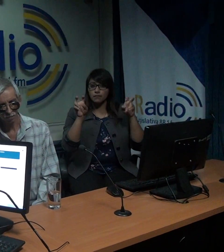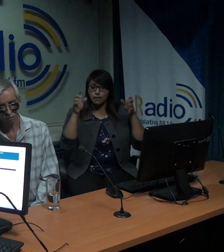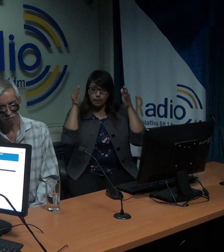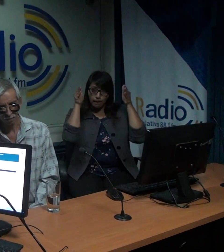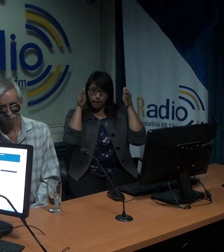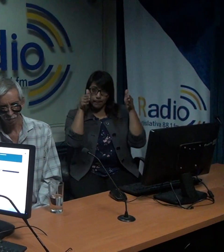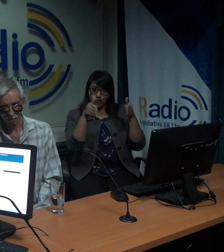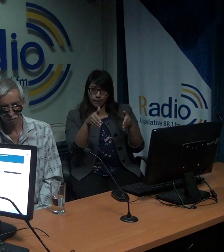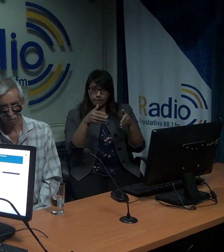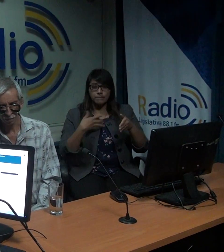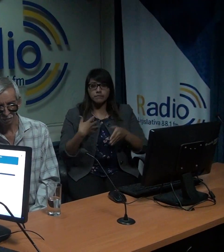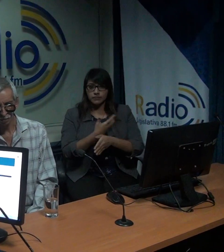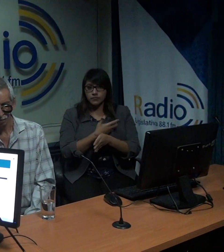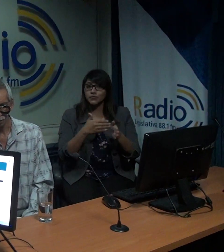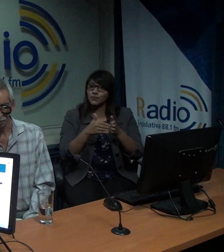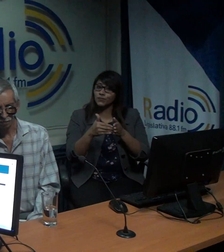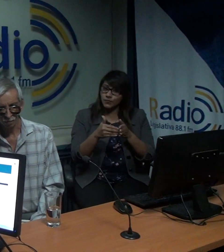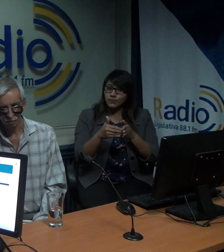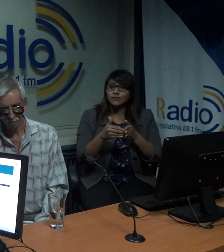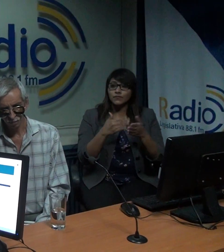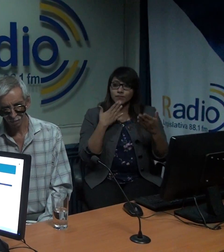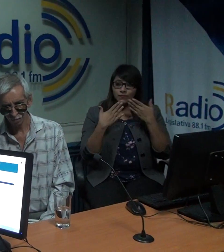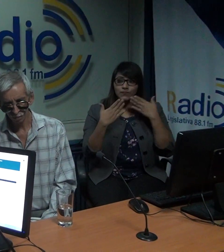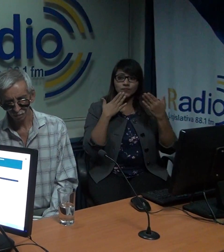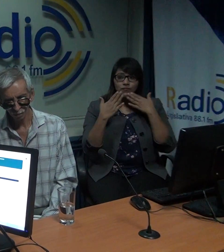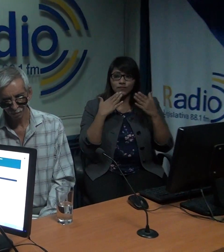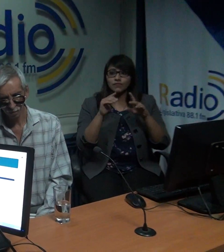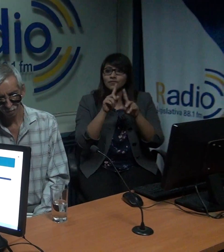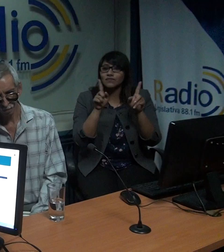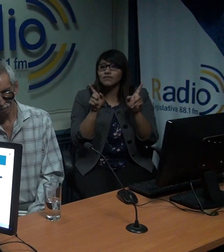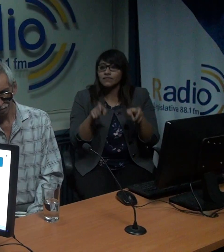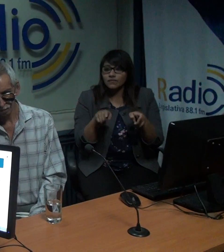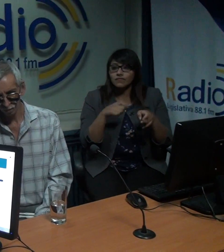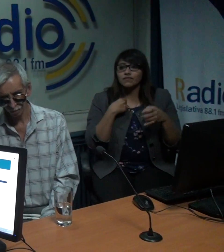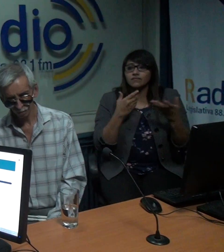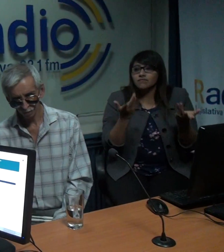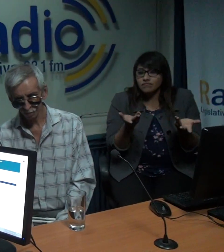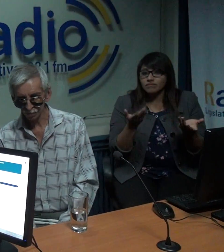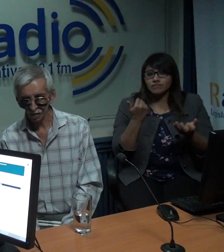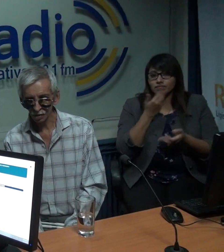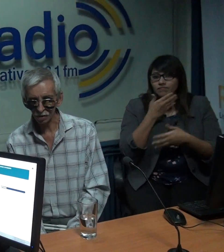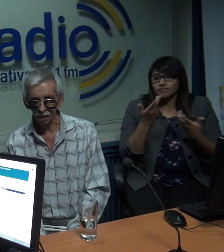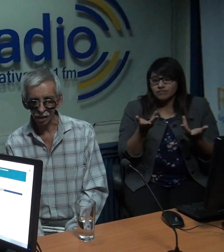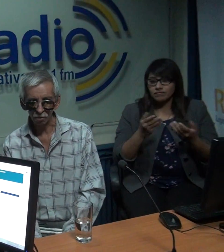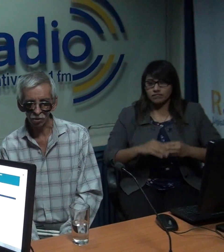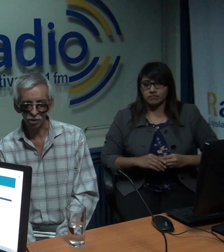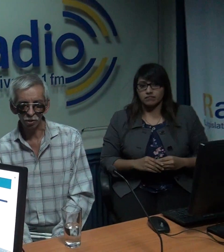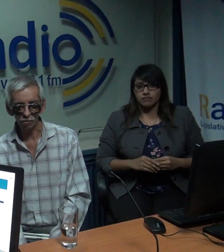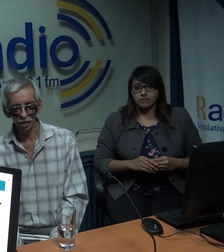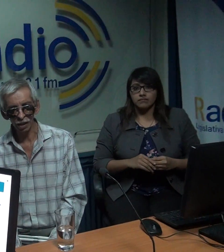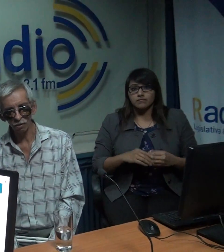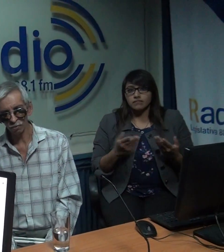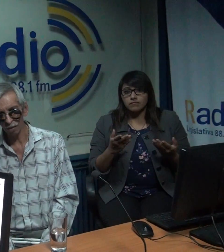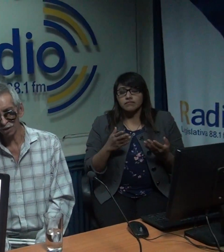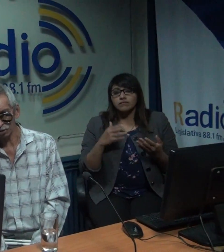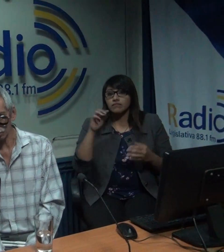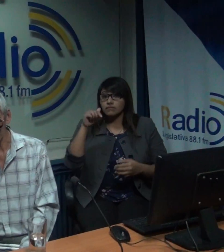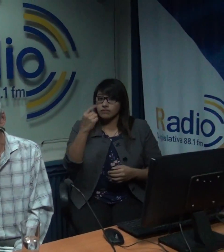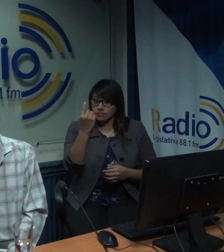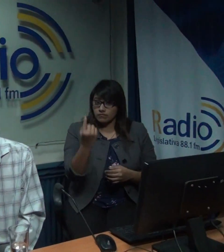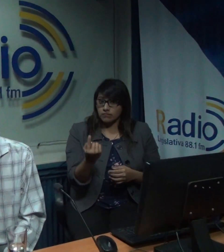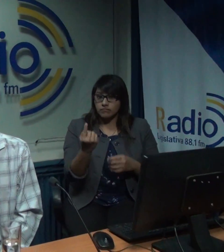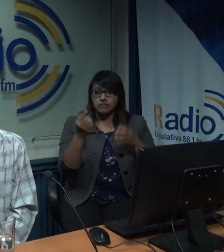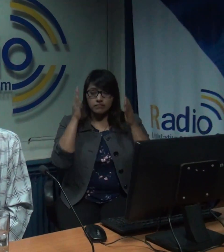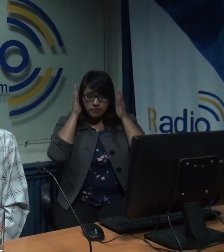autismo vamos a iniciar quizá definiendo de qué se trata esta condición. Sí, la condición de una